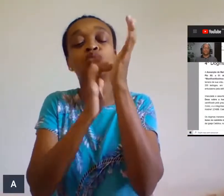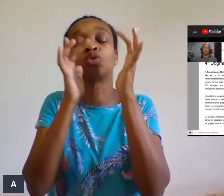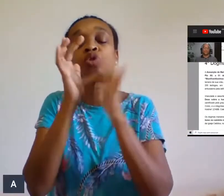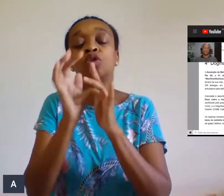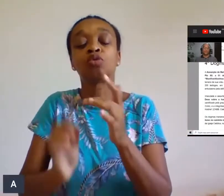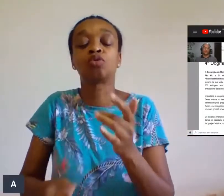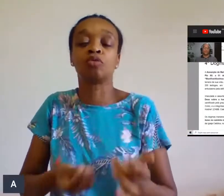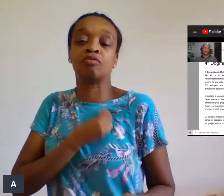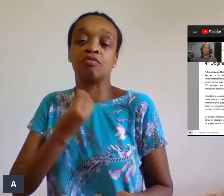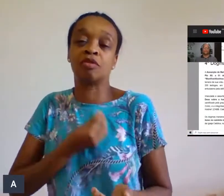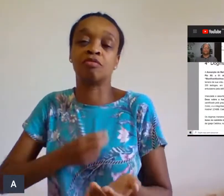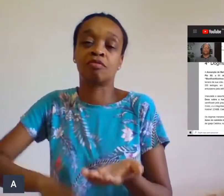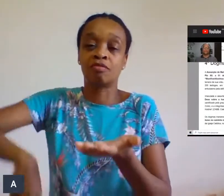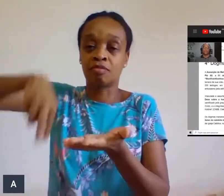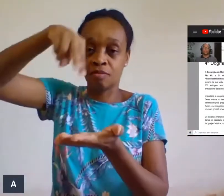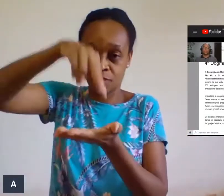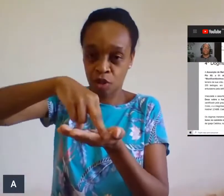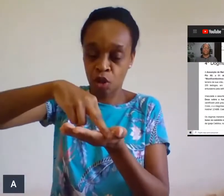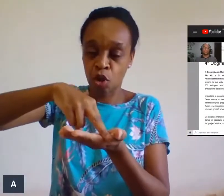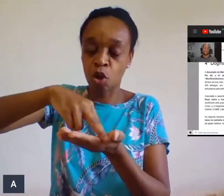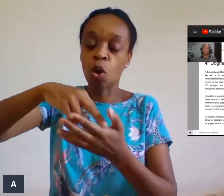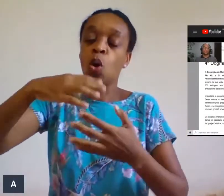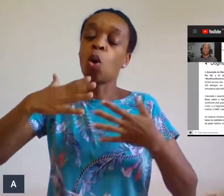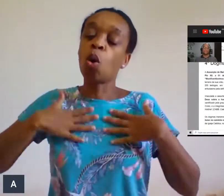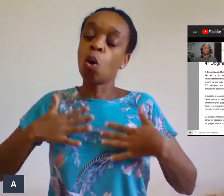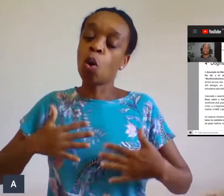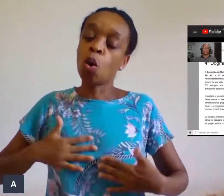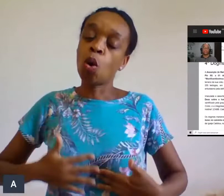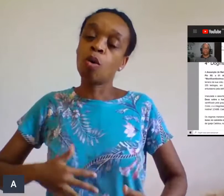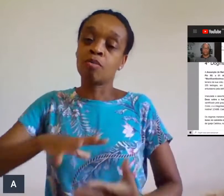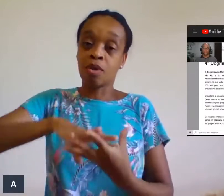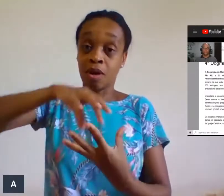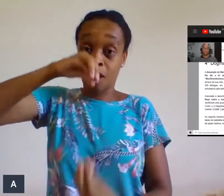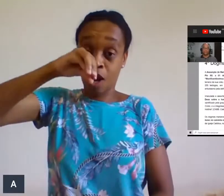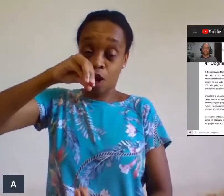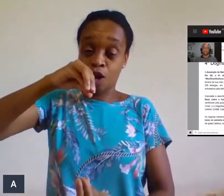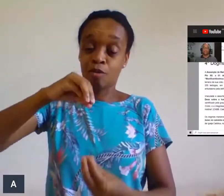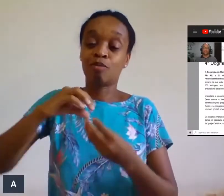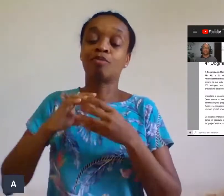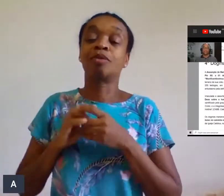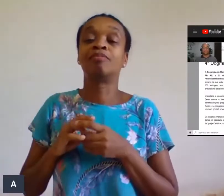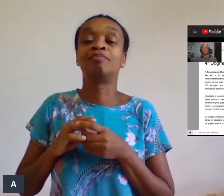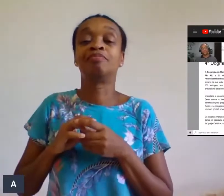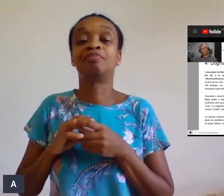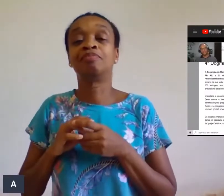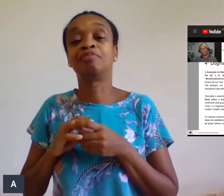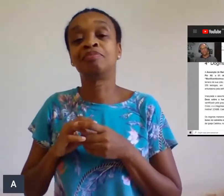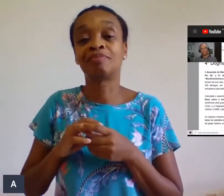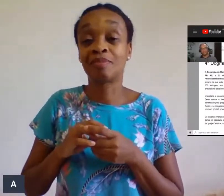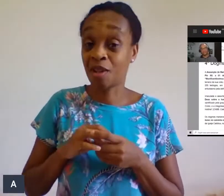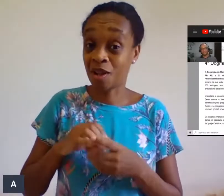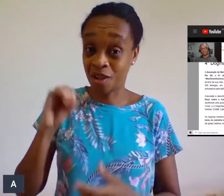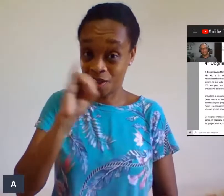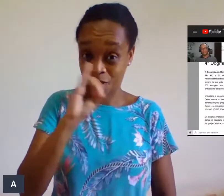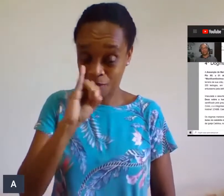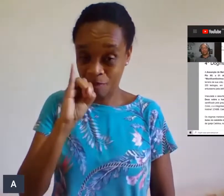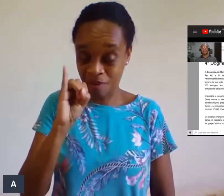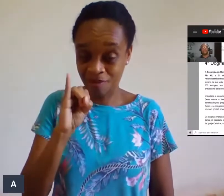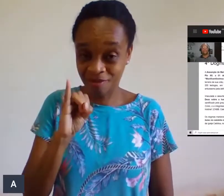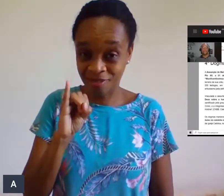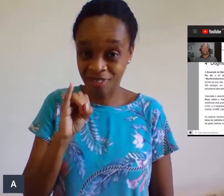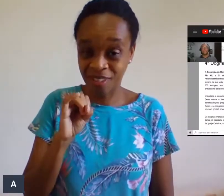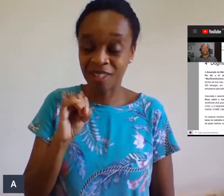humana, corpo e alma, reinando após a peregrinação da história. Querido irmão, querida irmã,